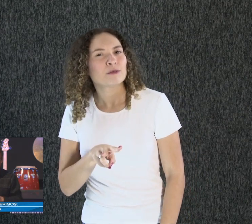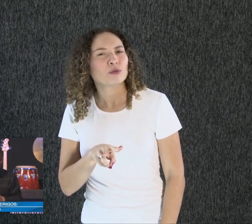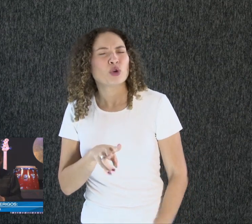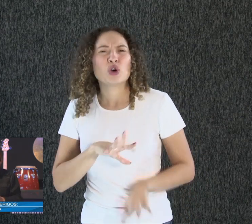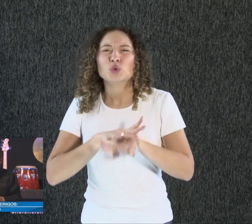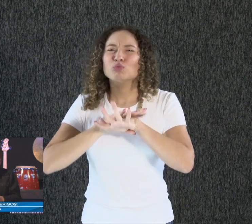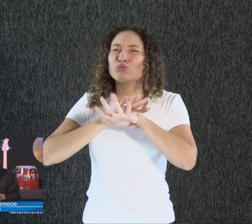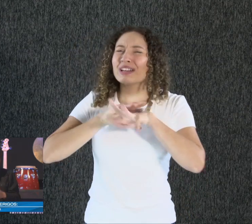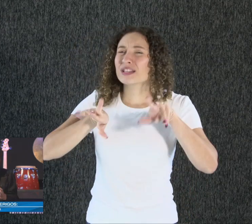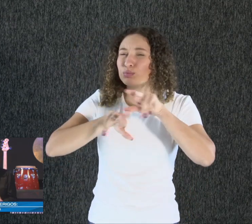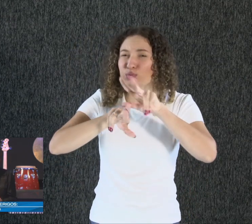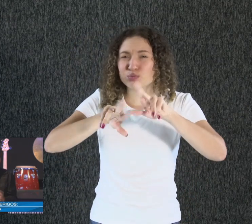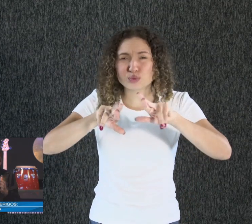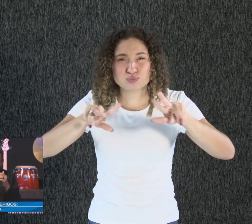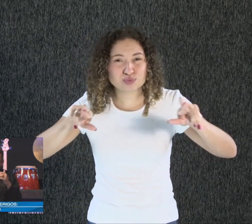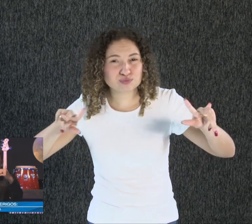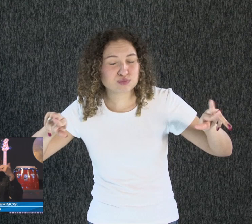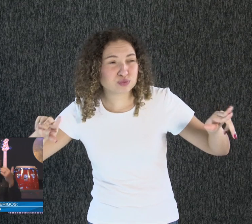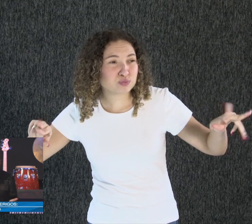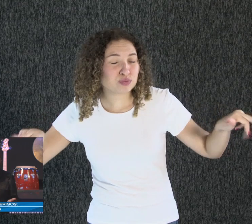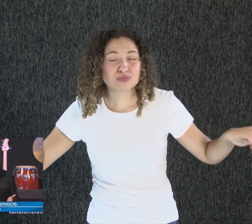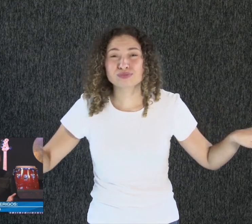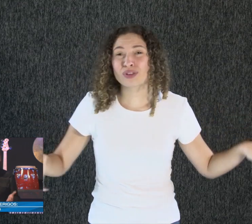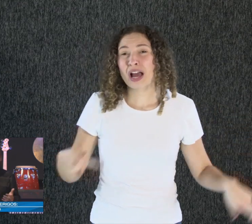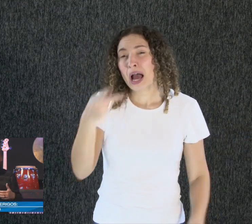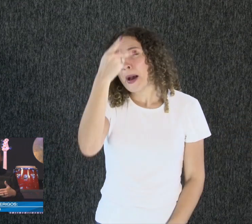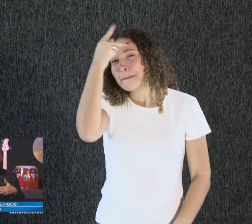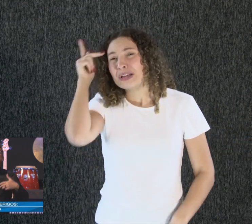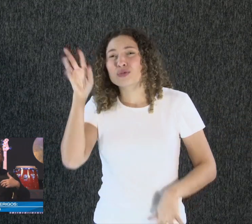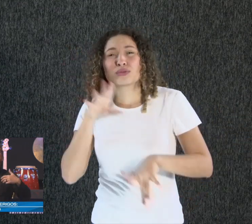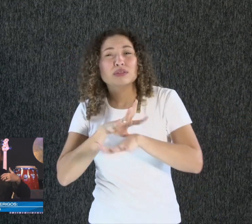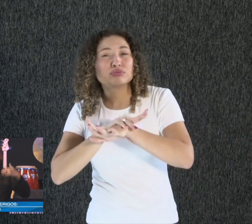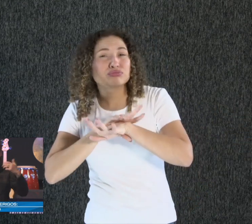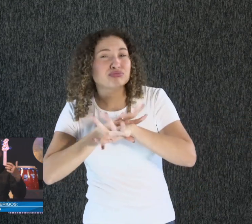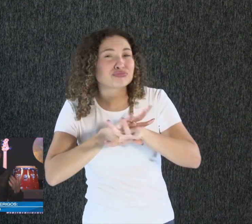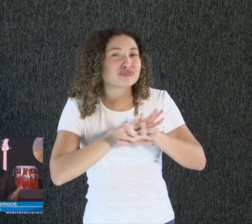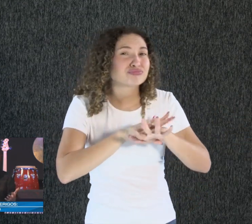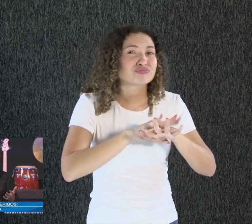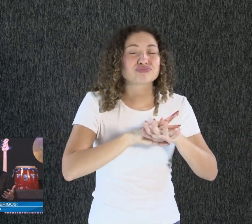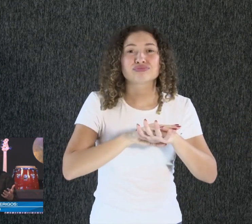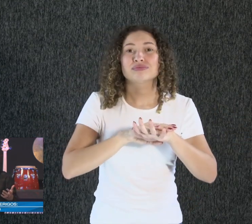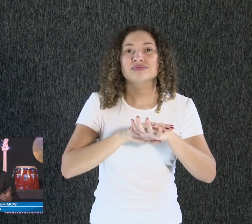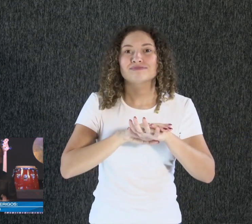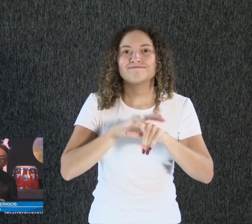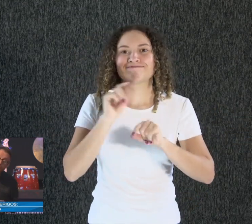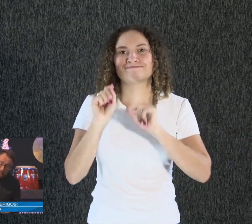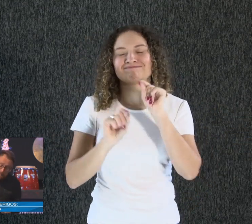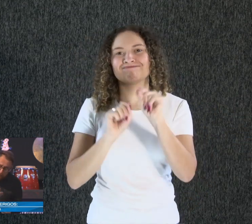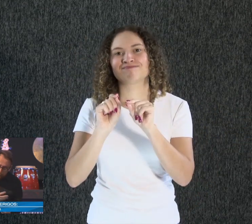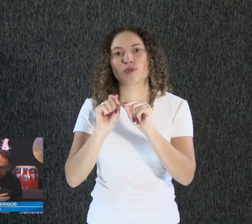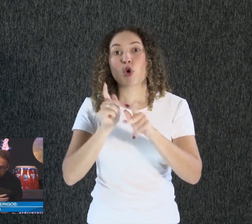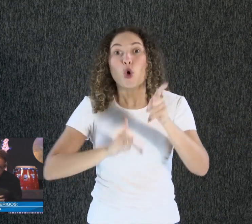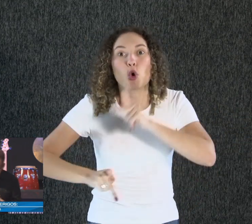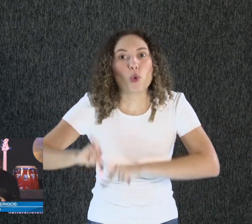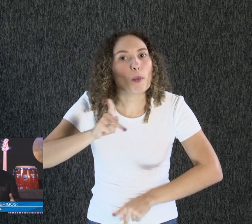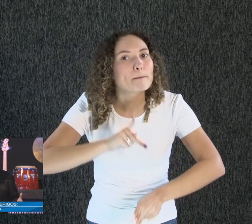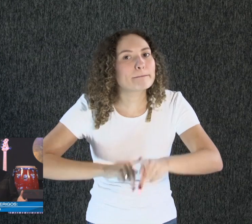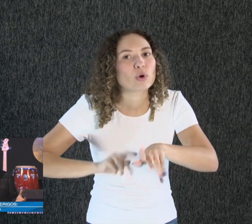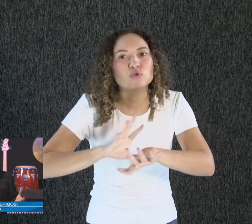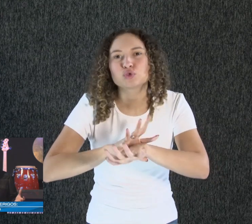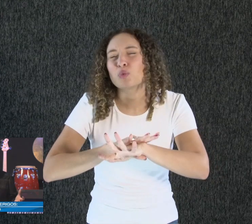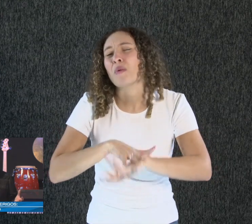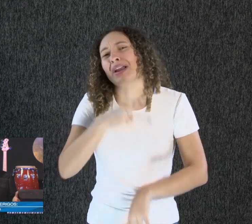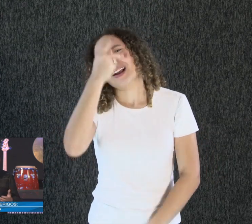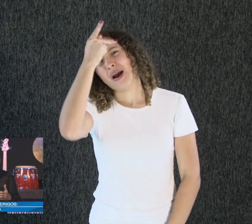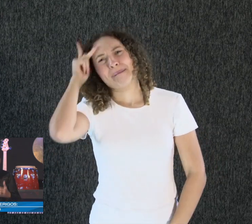Ele presenciou muitas coisas, ele viu muitas doenças, ele viu muitas enfermidades assolando a vida daquele